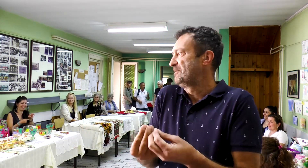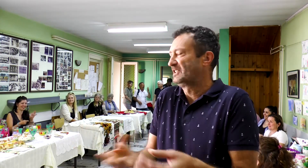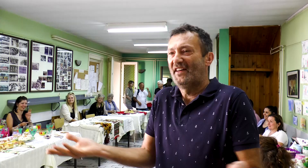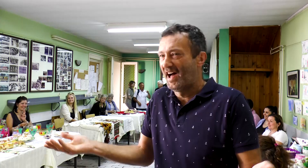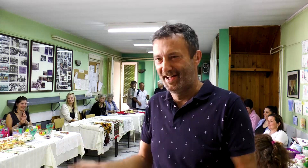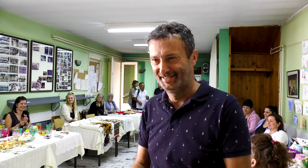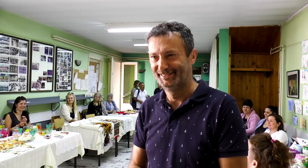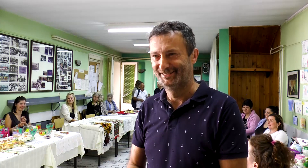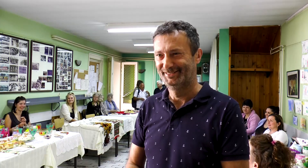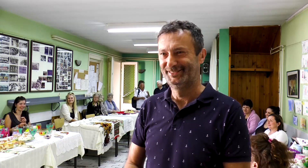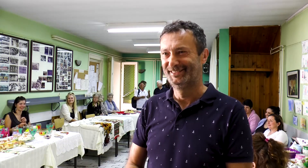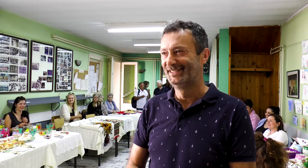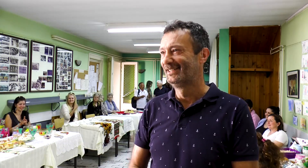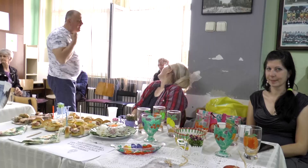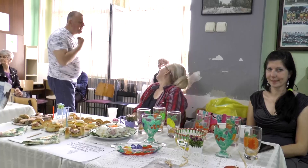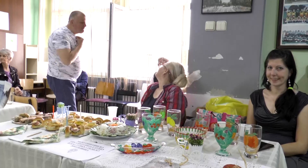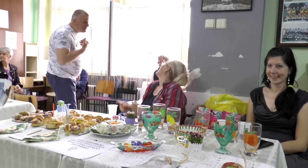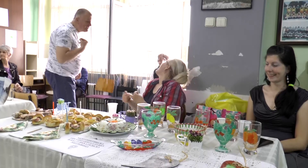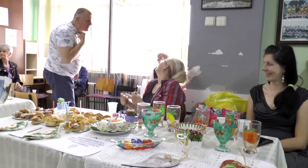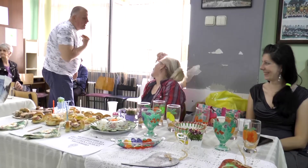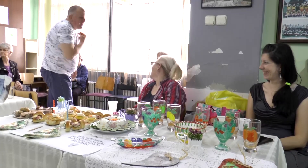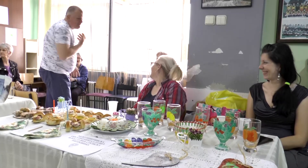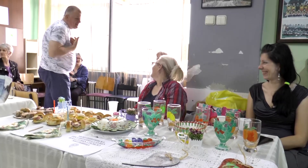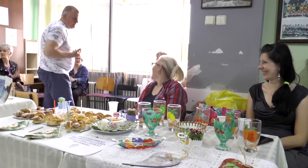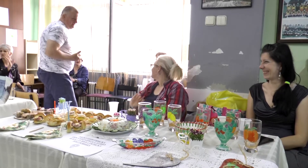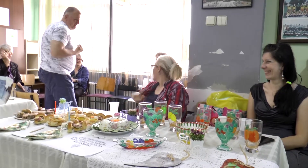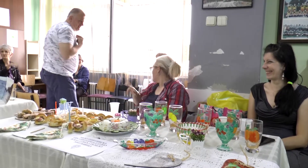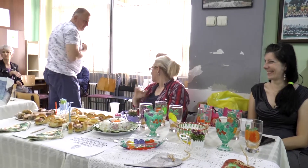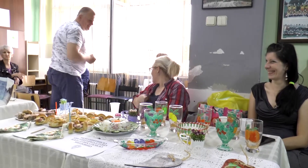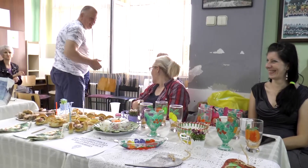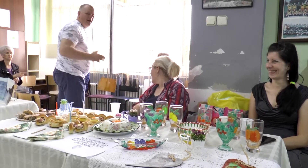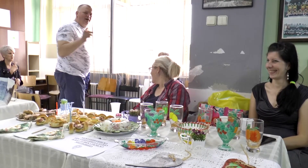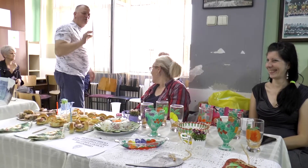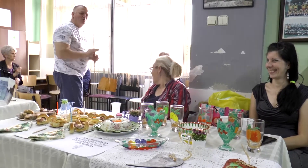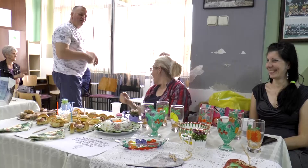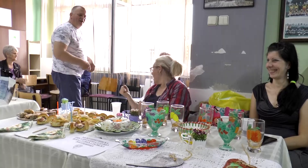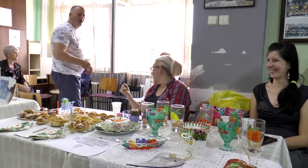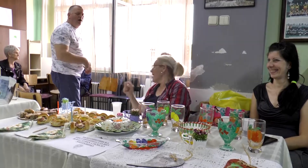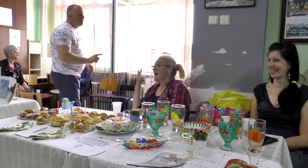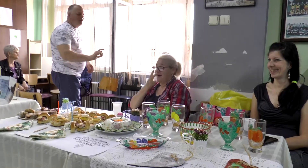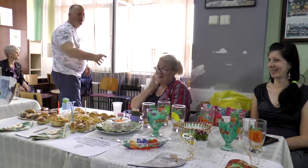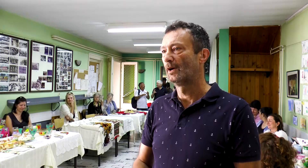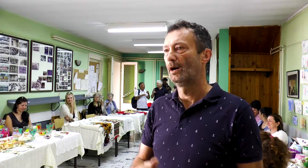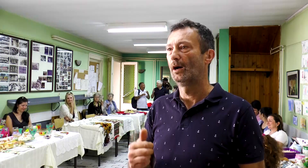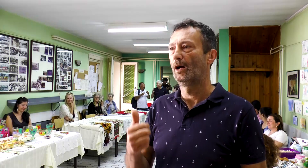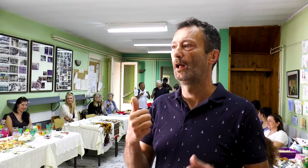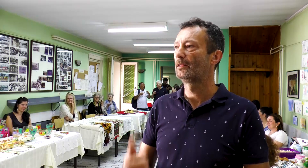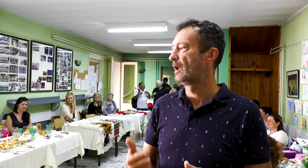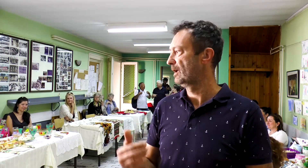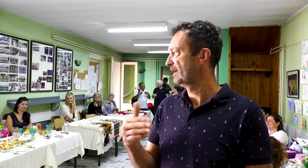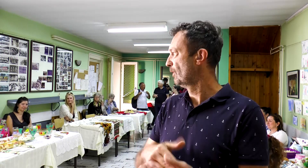je slikanje, bilo šta. Koliko ima danas gostiju organizacija, članova?